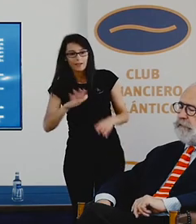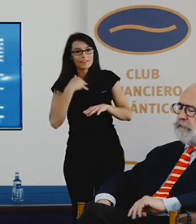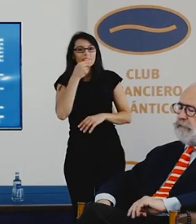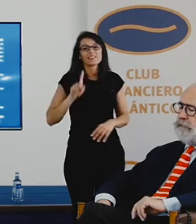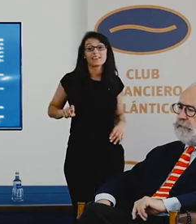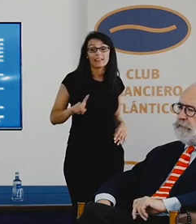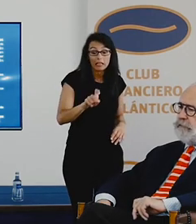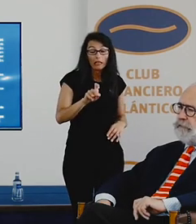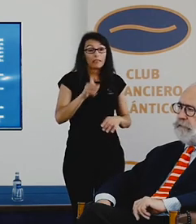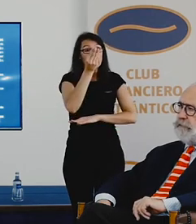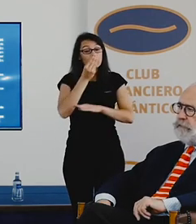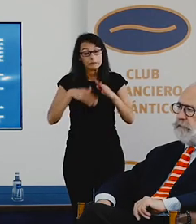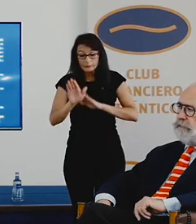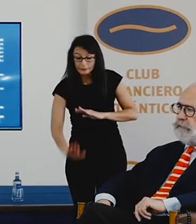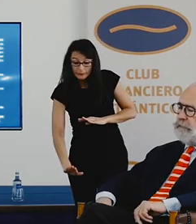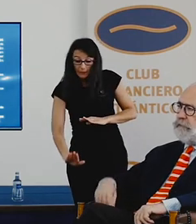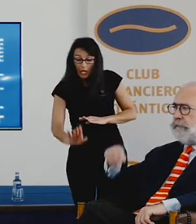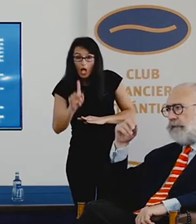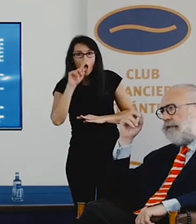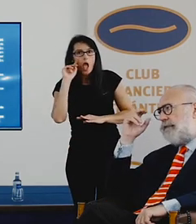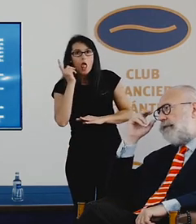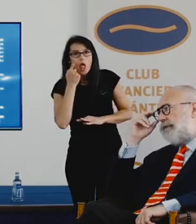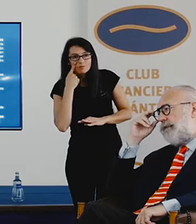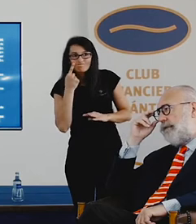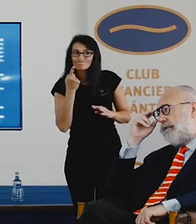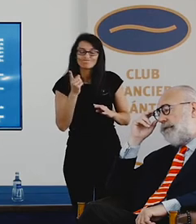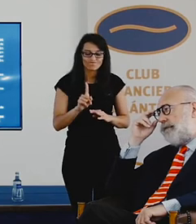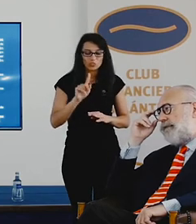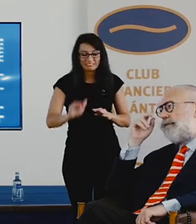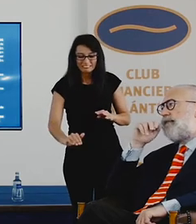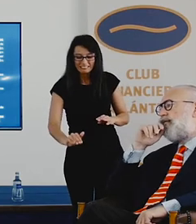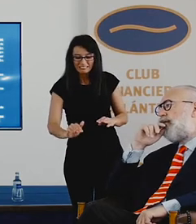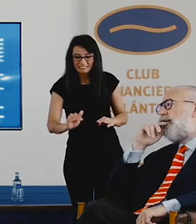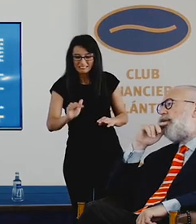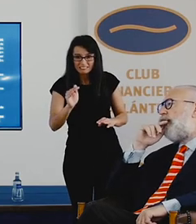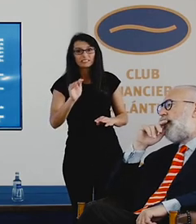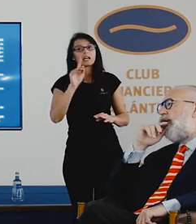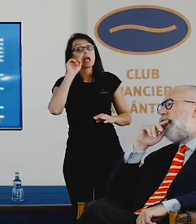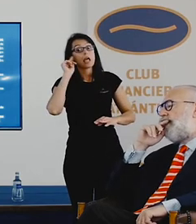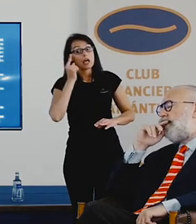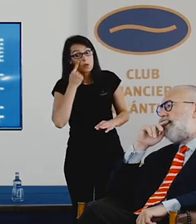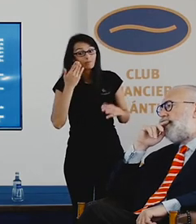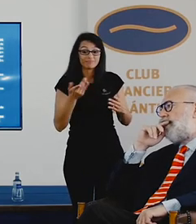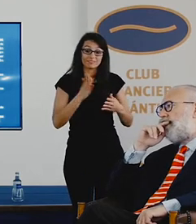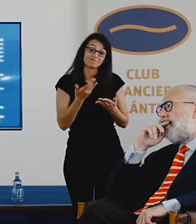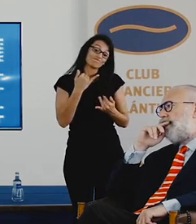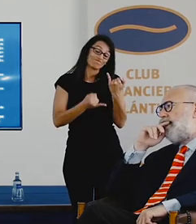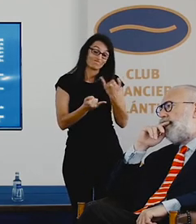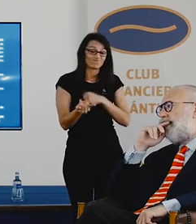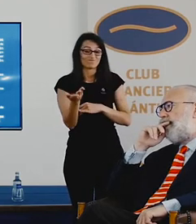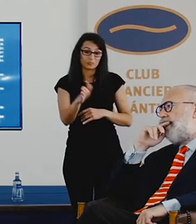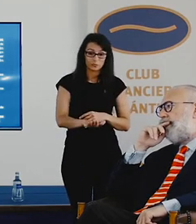que es desde pequeños y que acaba no solo con la vista sino a veces con la vida. Hay una asociación y vamos a hacer una cena solidaria. Vamos a intentar que